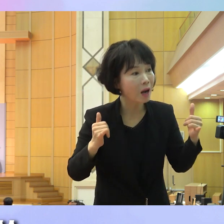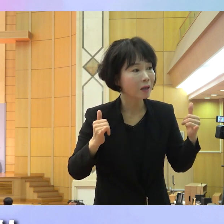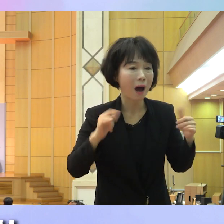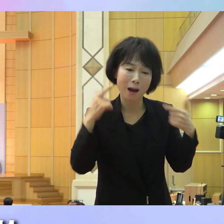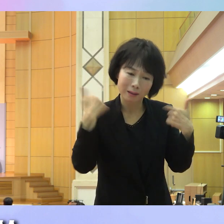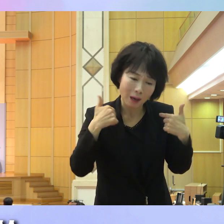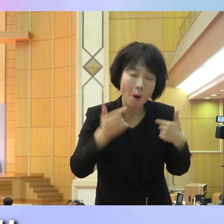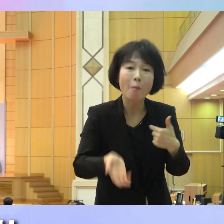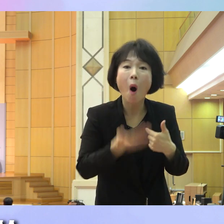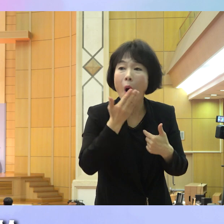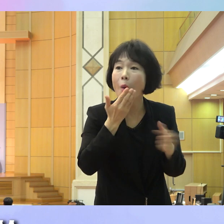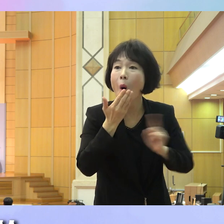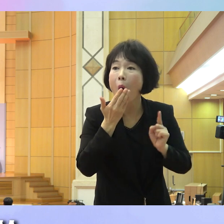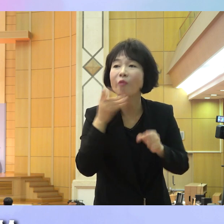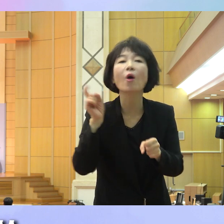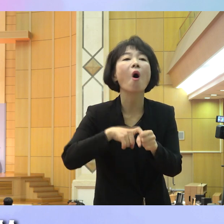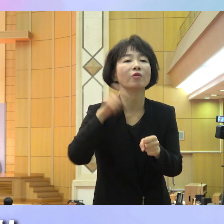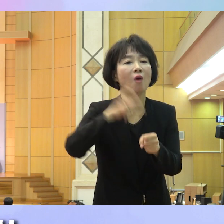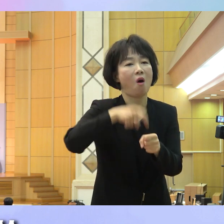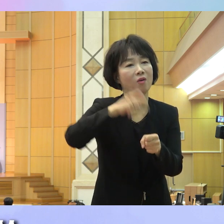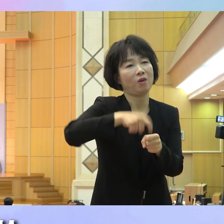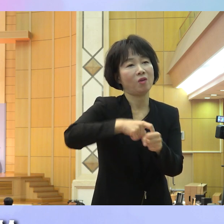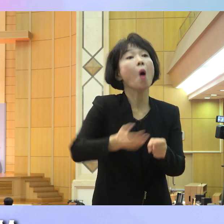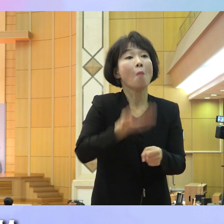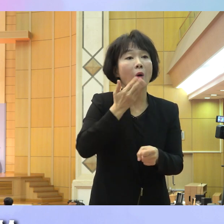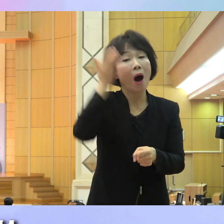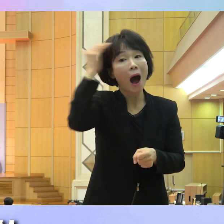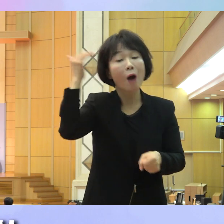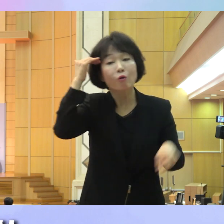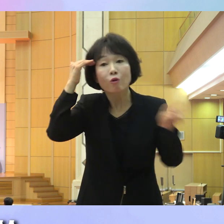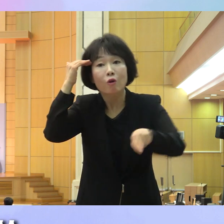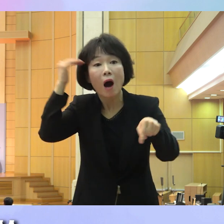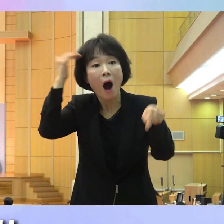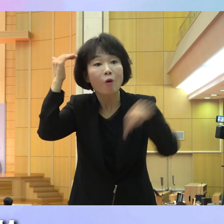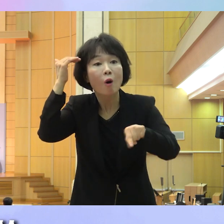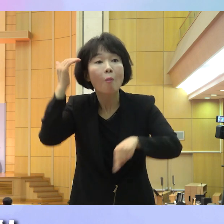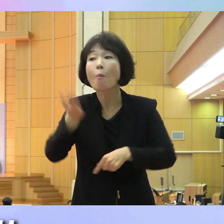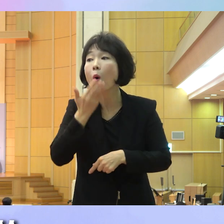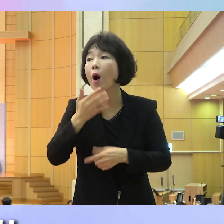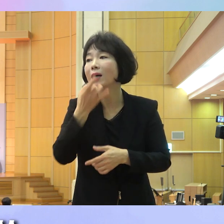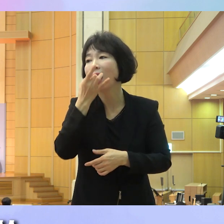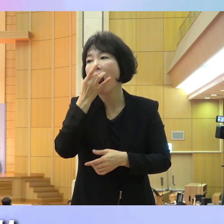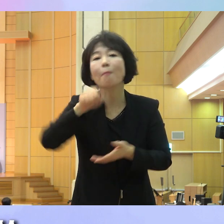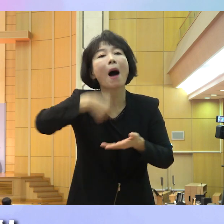떡이든 보리떡이든 떡이란 말이에요. 근데 우리는 밥이란 말이에요.